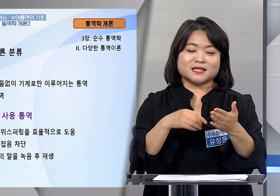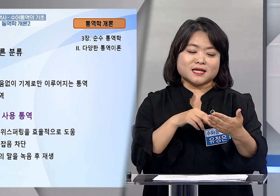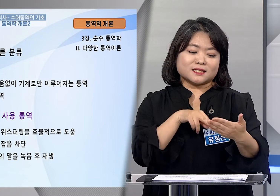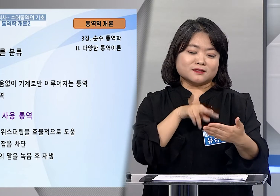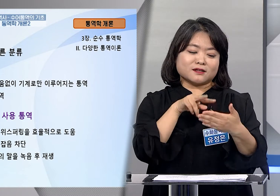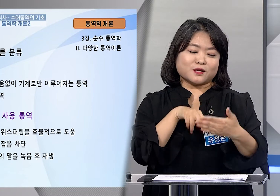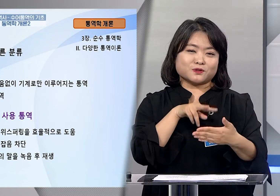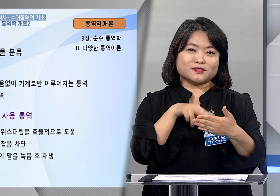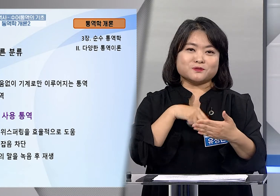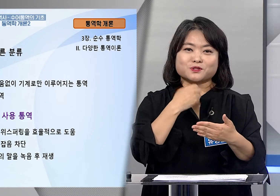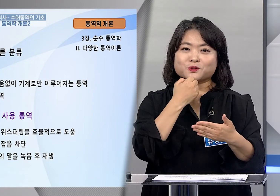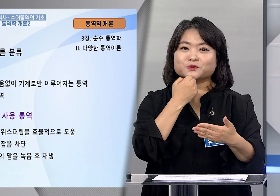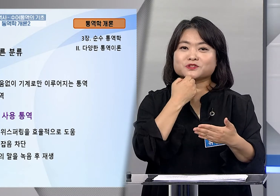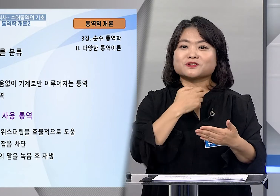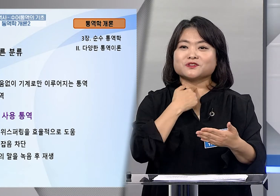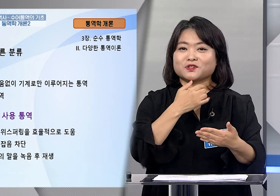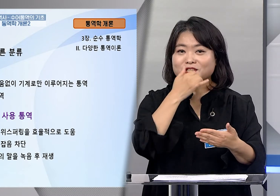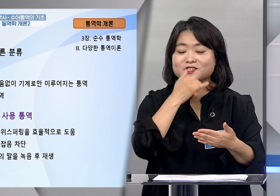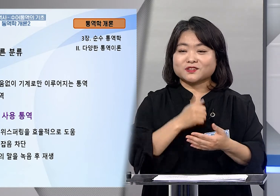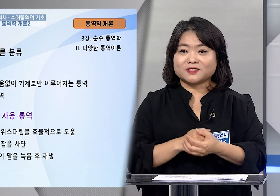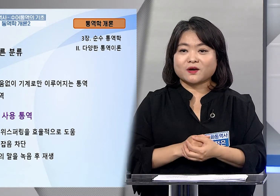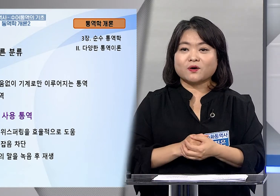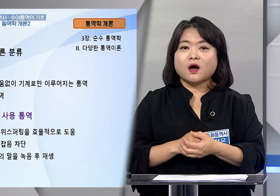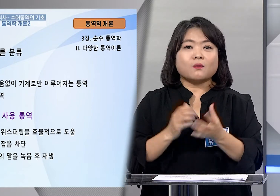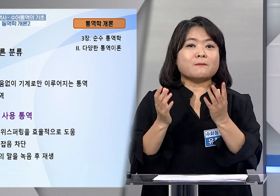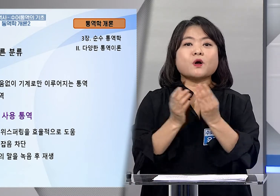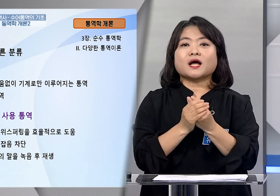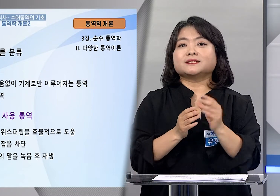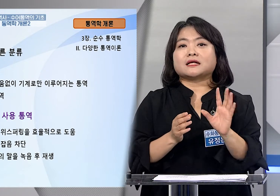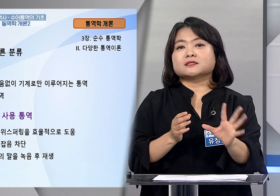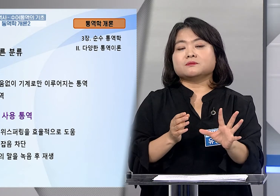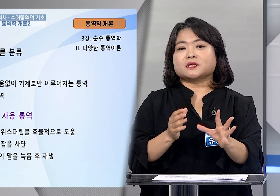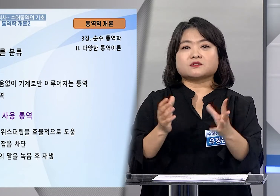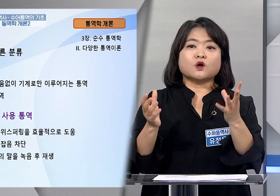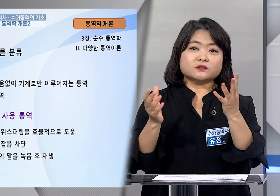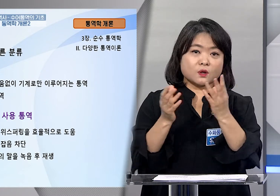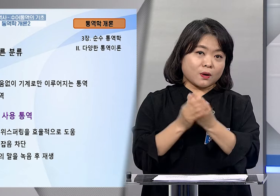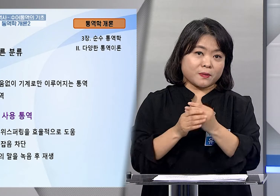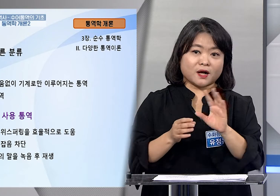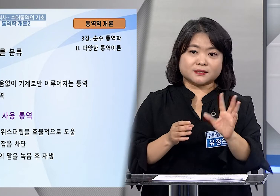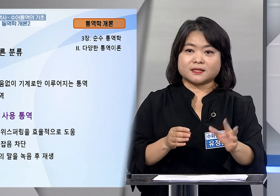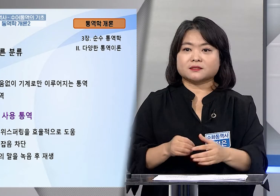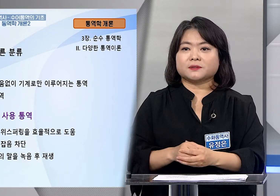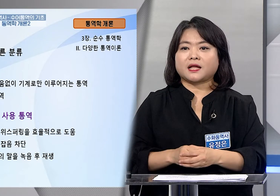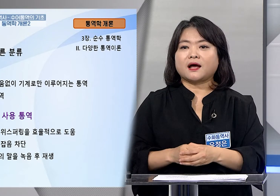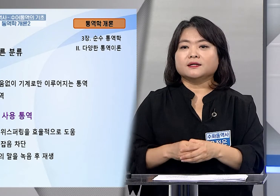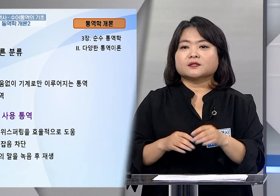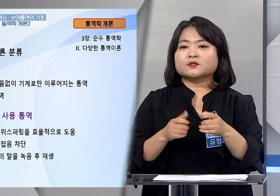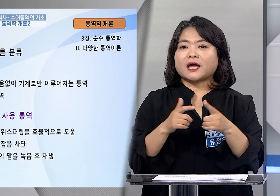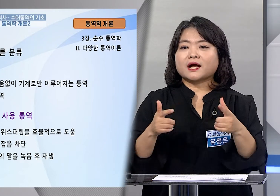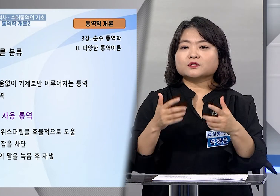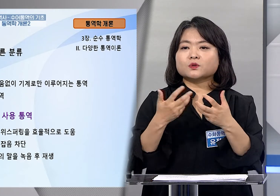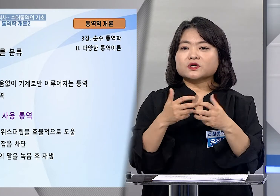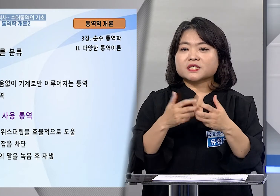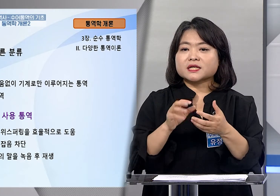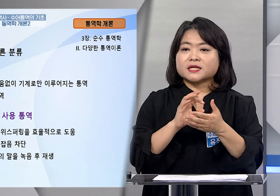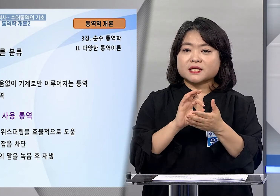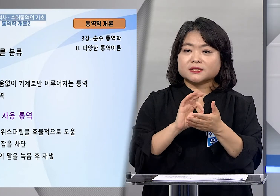그걸 계속 읽으면서 웃었던 적이 있었는데요. 완벽하지 않습니다. 절대로 완벽하지 않습니다. 그리고 다양한 통역 기기를